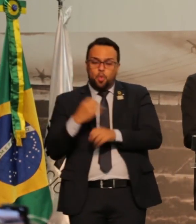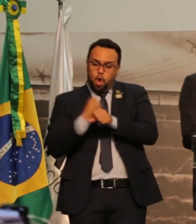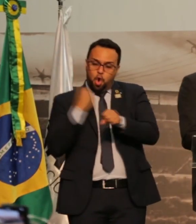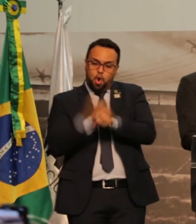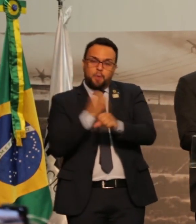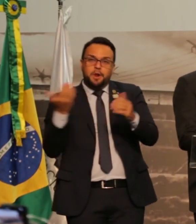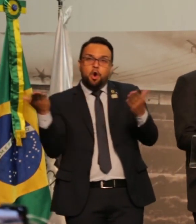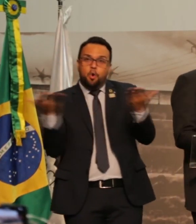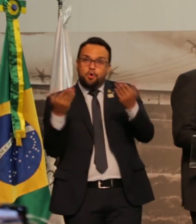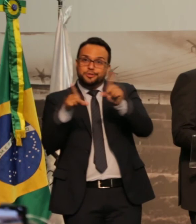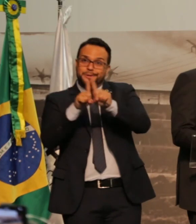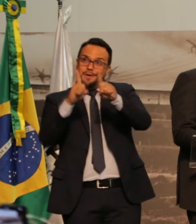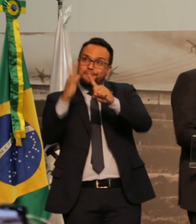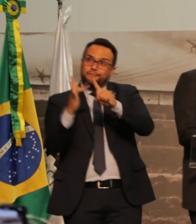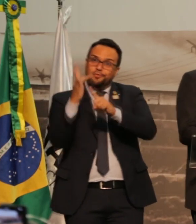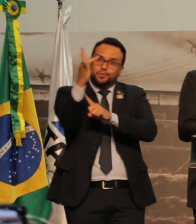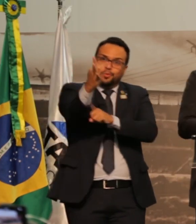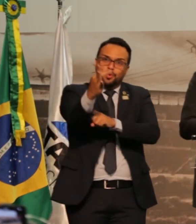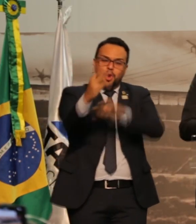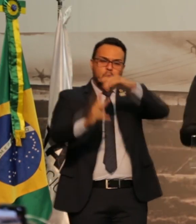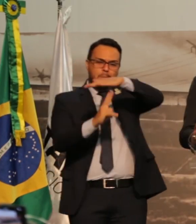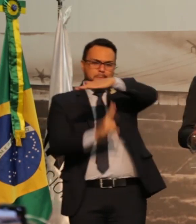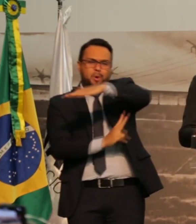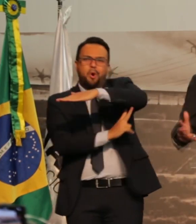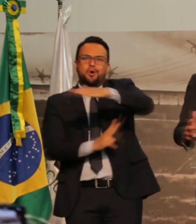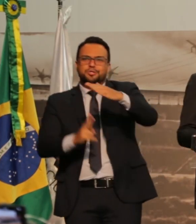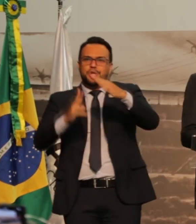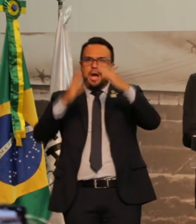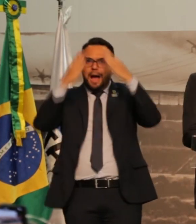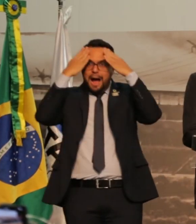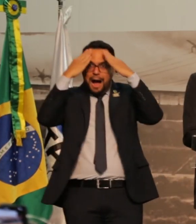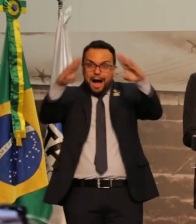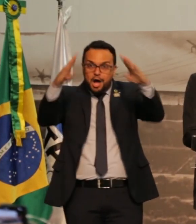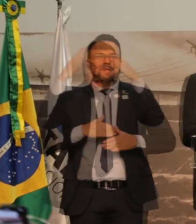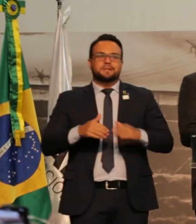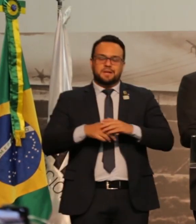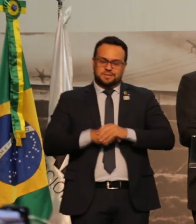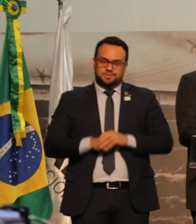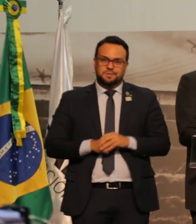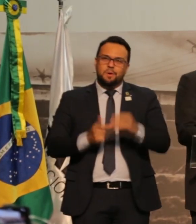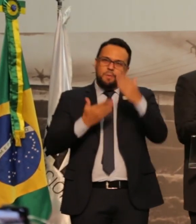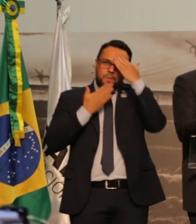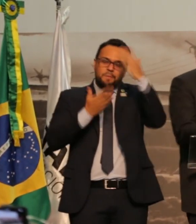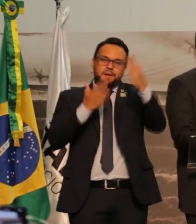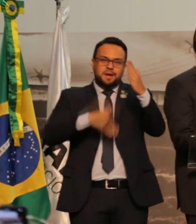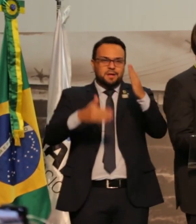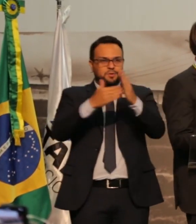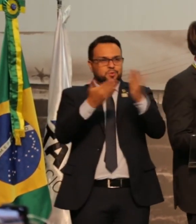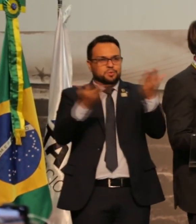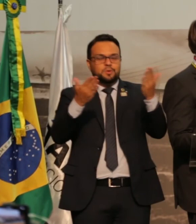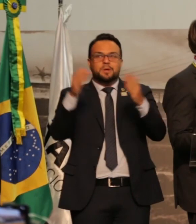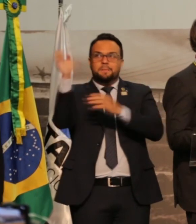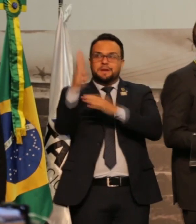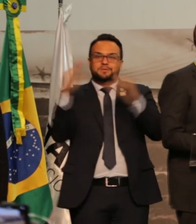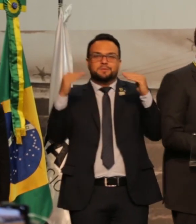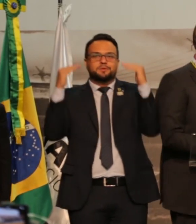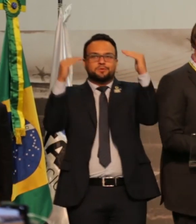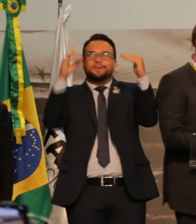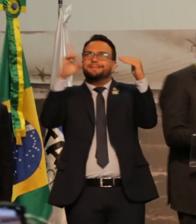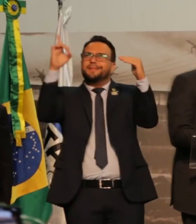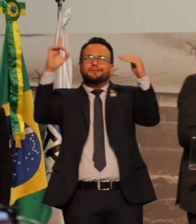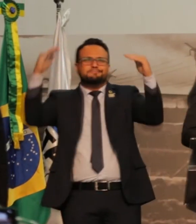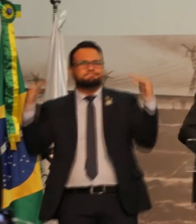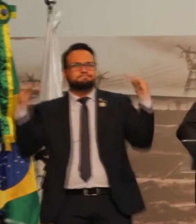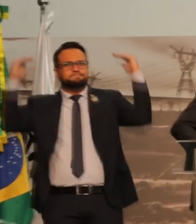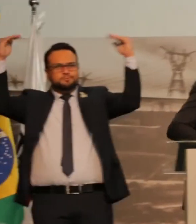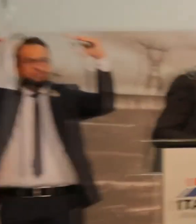amanhã, as pontes e aeroporto, interessa a todos nós brasileiros. Muito obrigado a todos. Brasil acima de tudo. Deus acima de